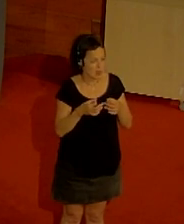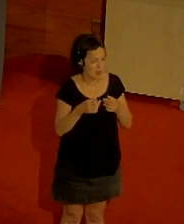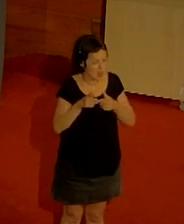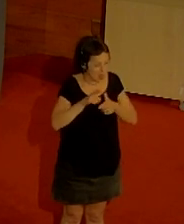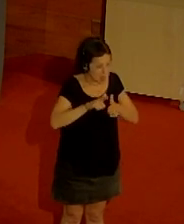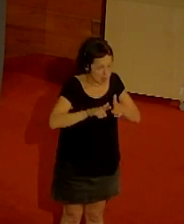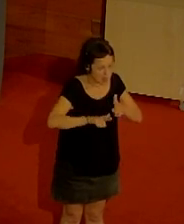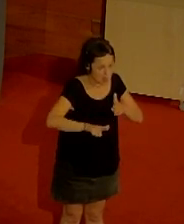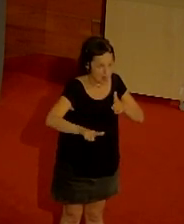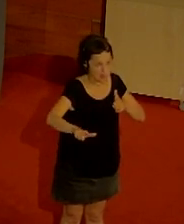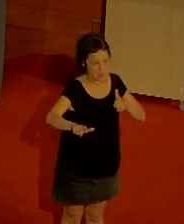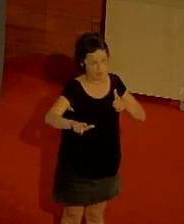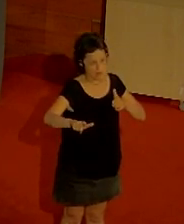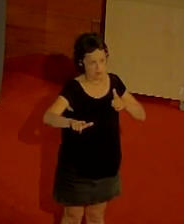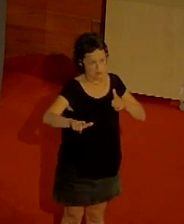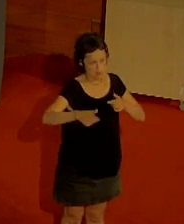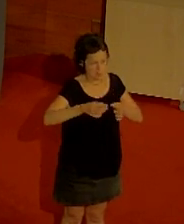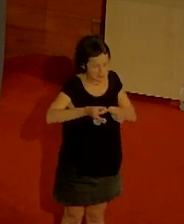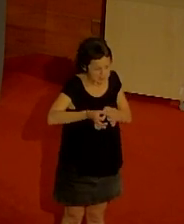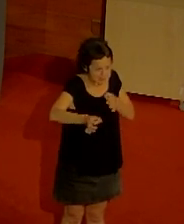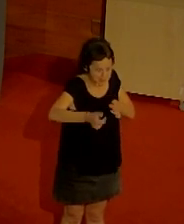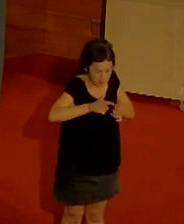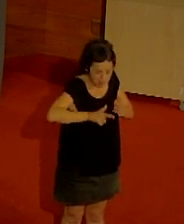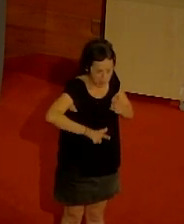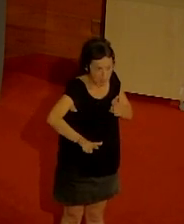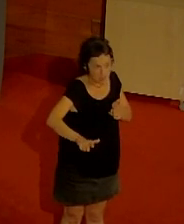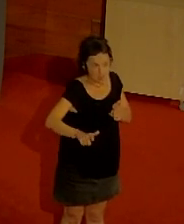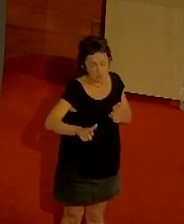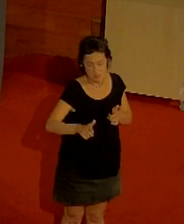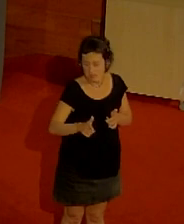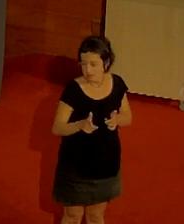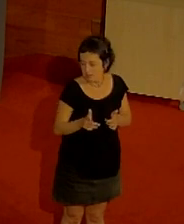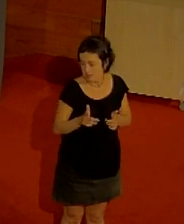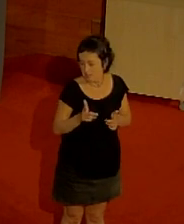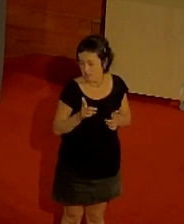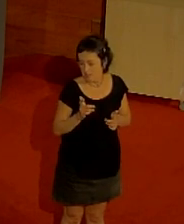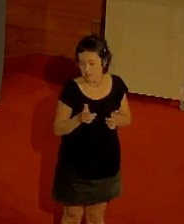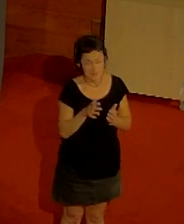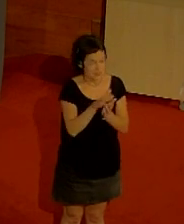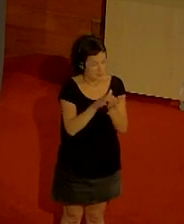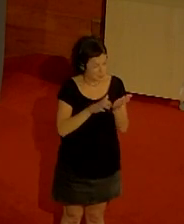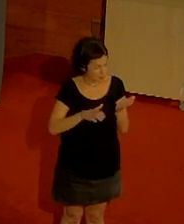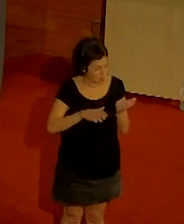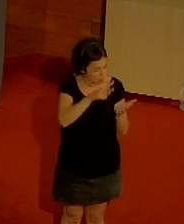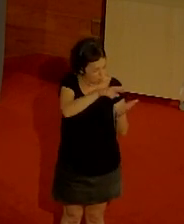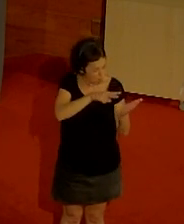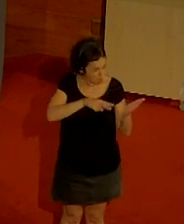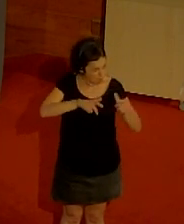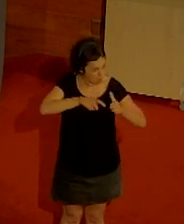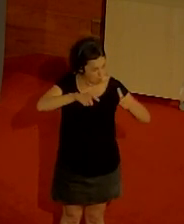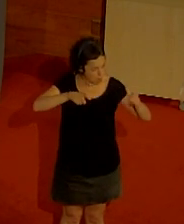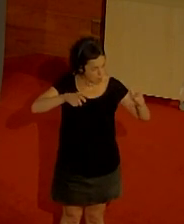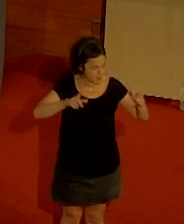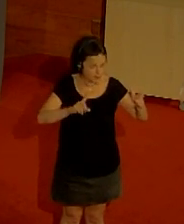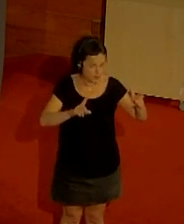Y sobre todo, muchas no han tenido demasiadas lecturas hasta que, bueno,